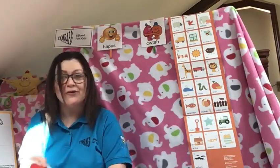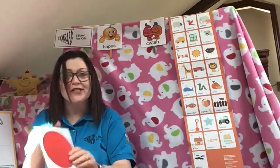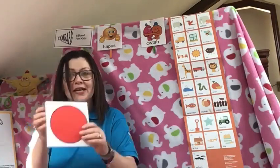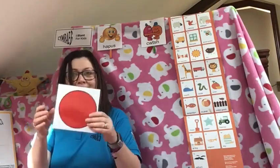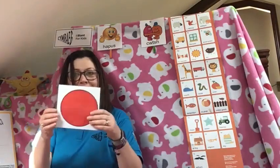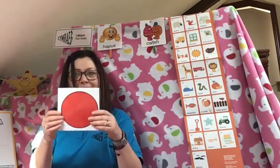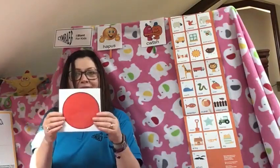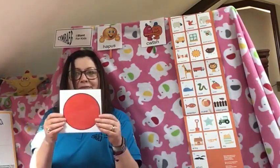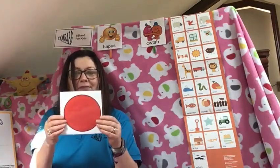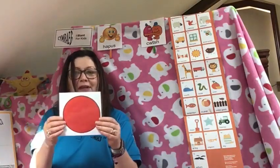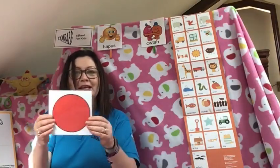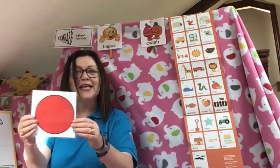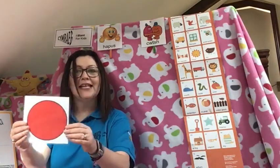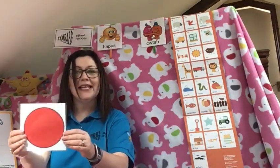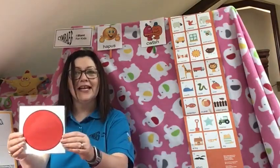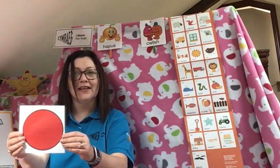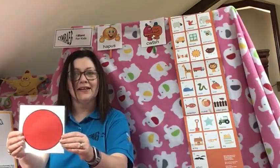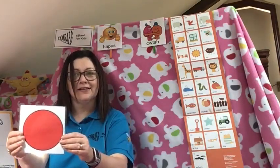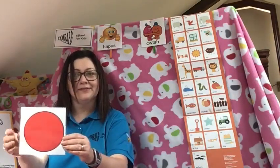te. Cylch.